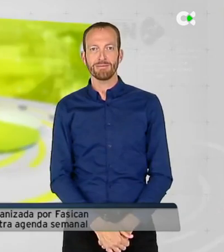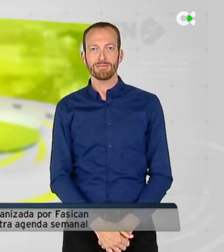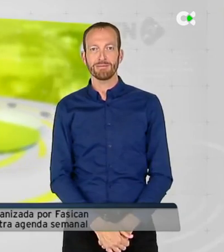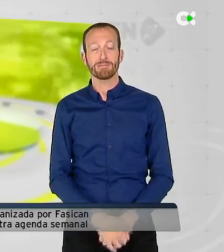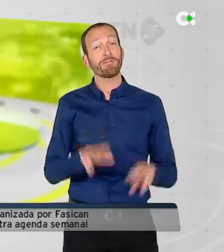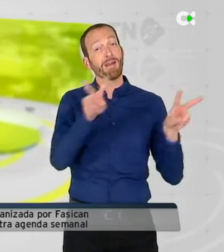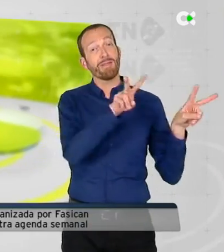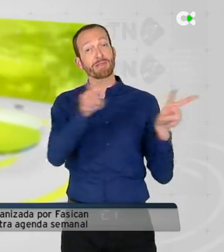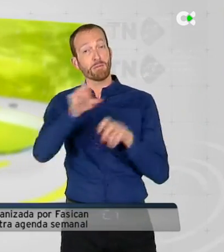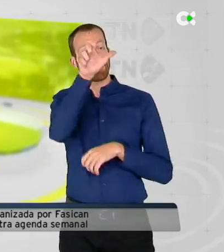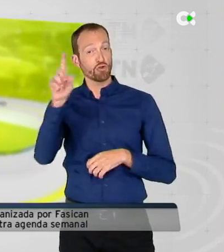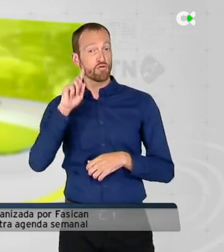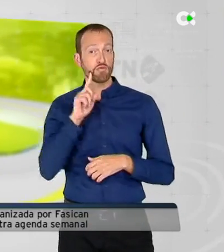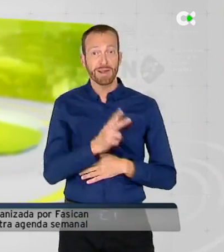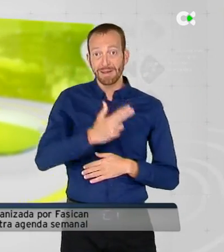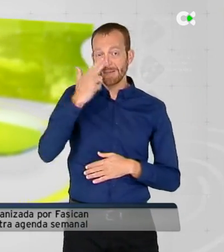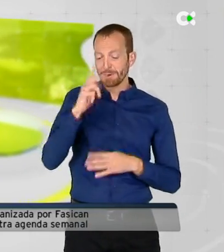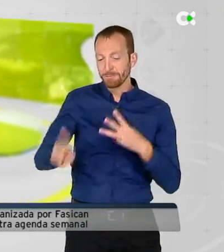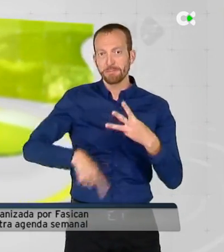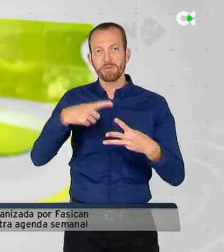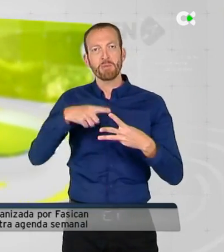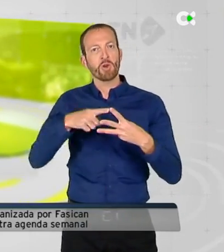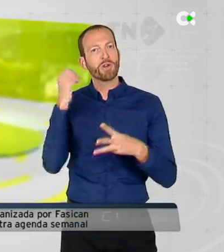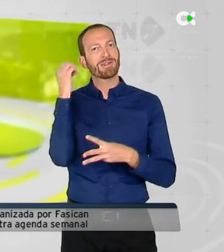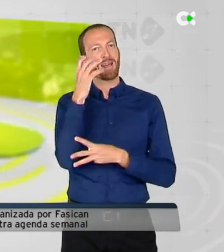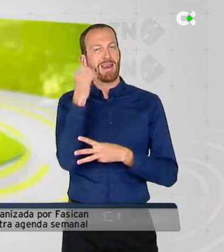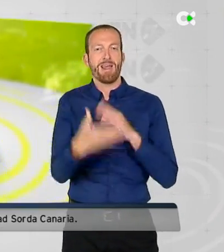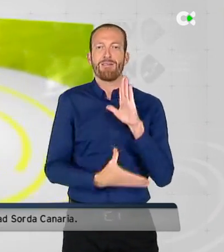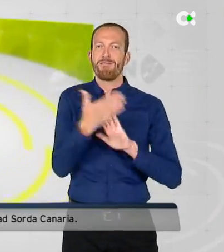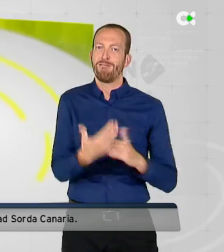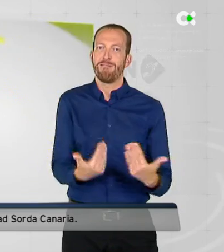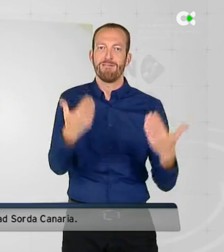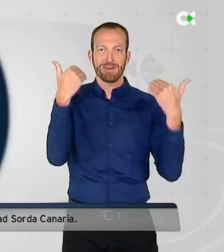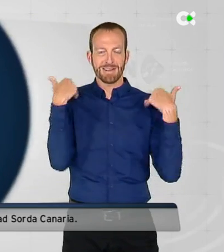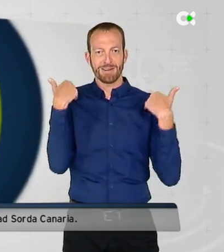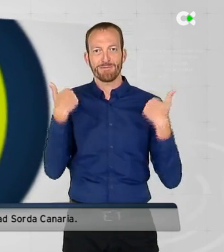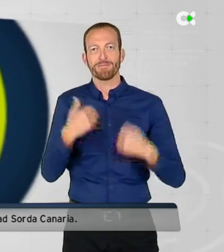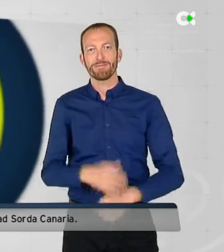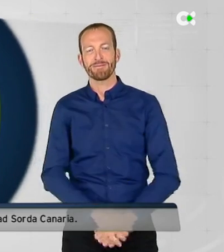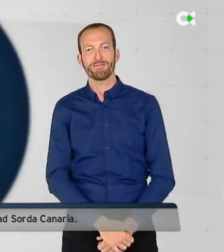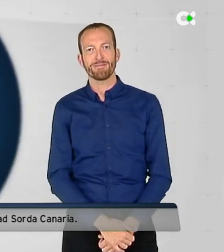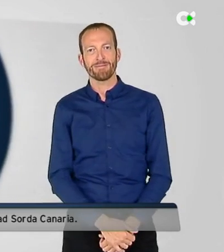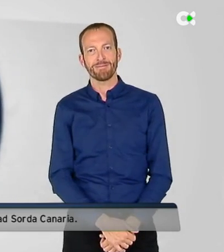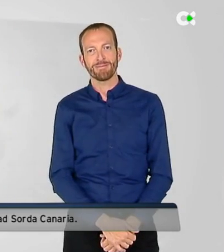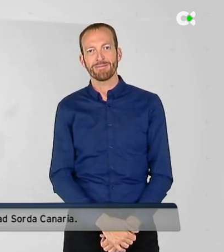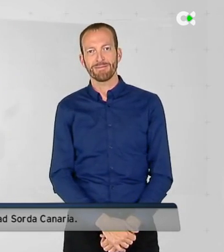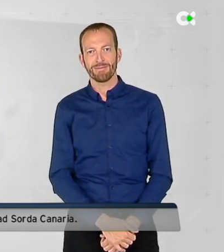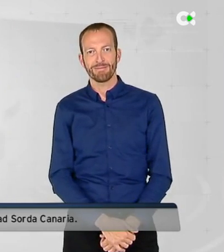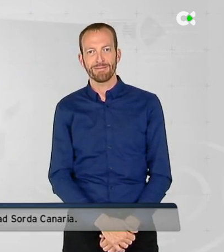Con una charla organizada por FASICAN comenzamos nuestra agenda semanal para la comunidad sorda canaria.